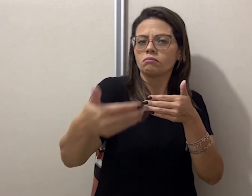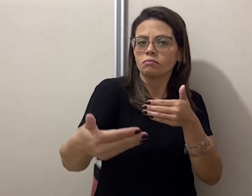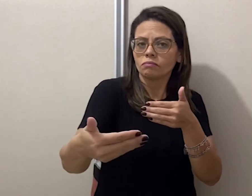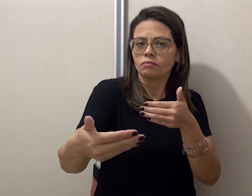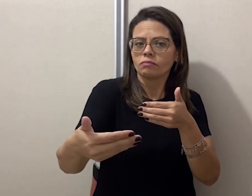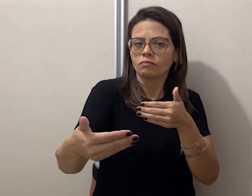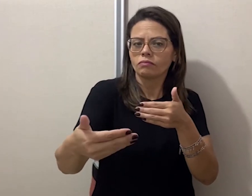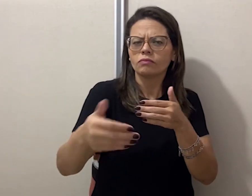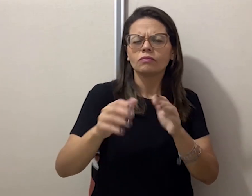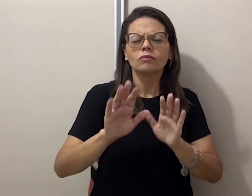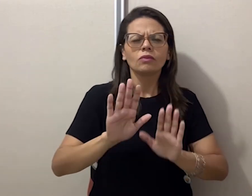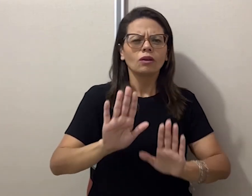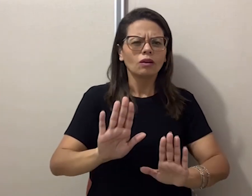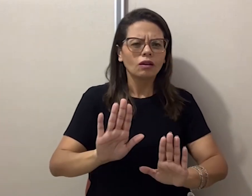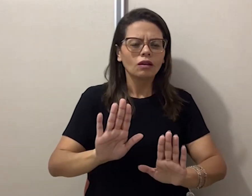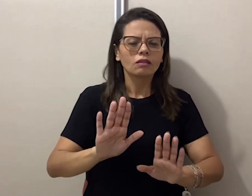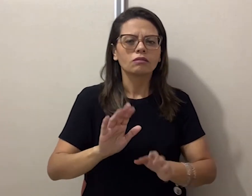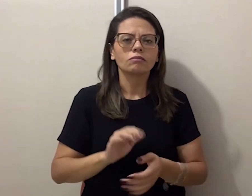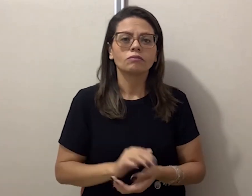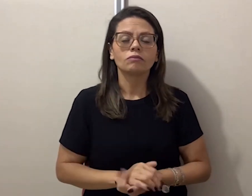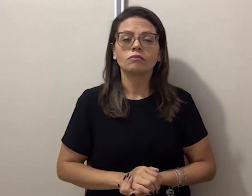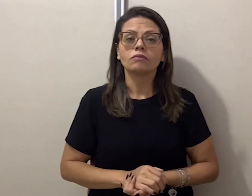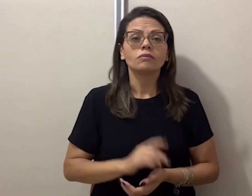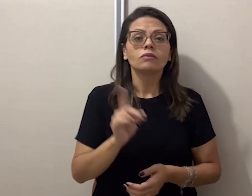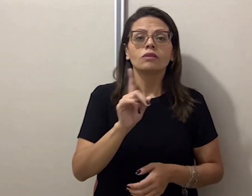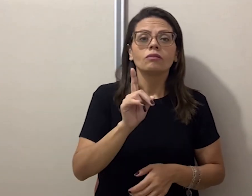6 horas e assim sucessivamente.